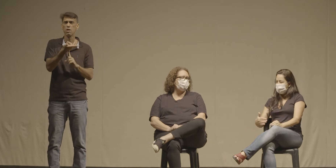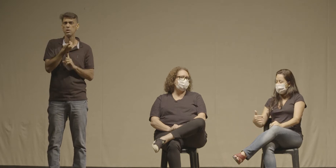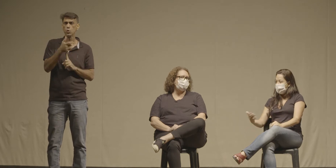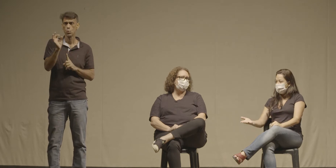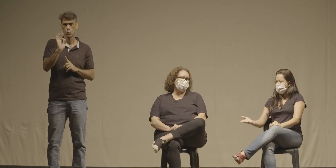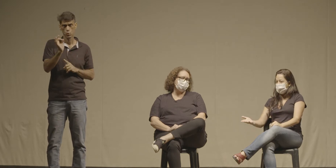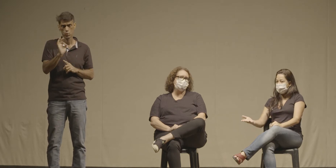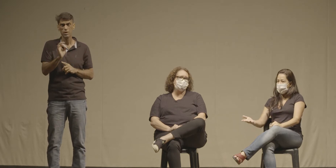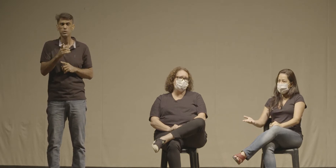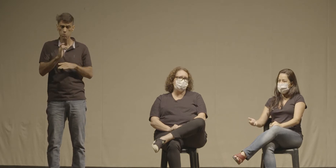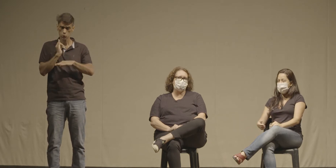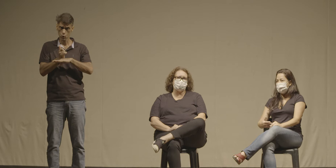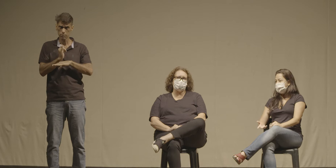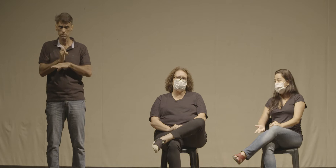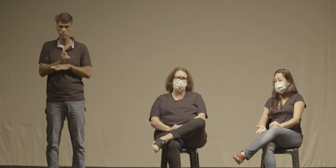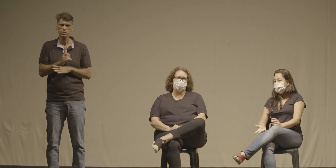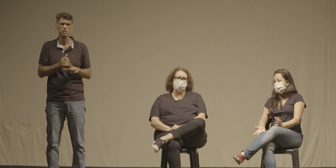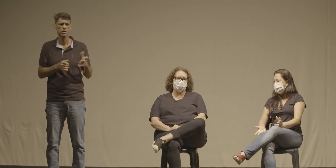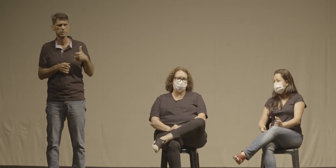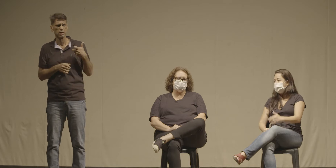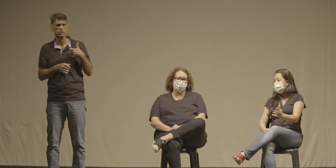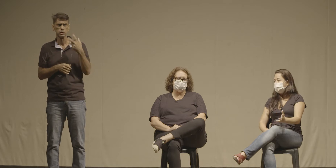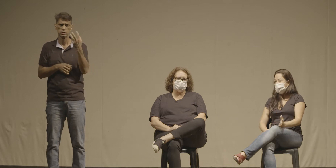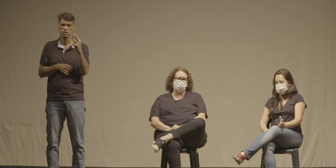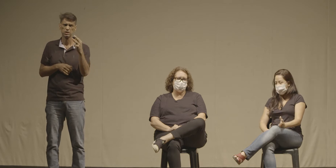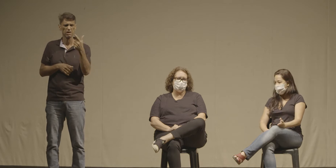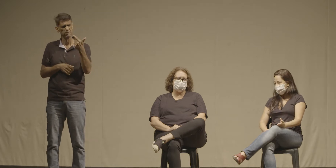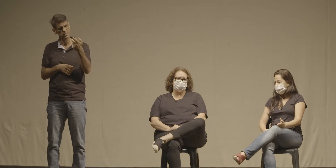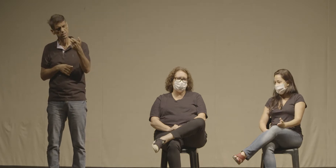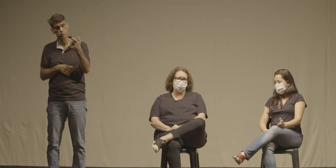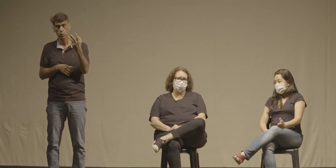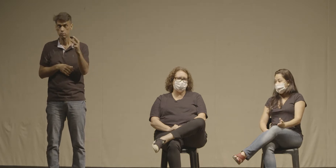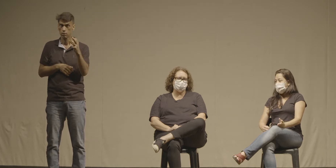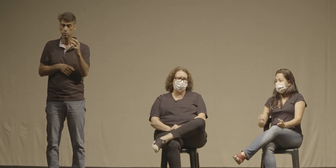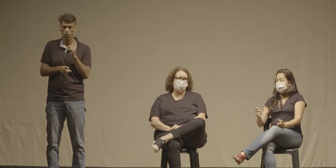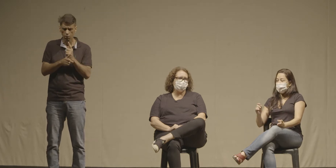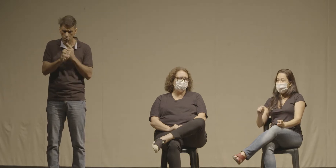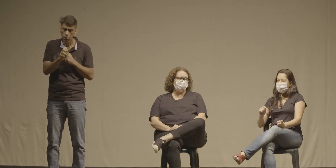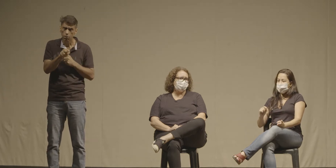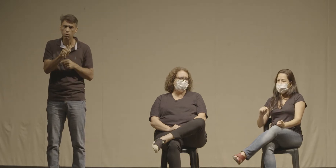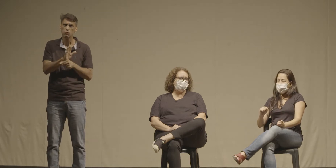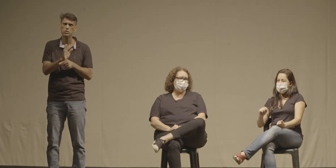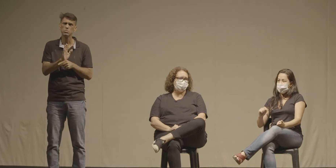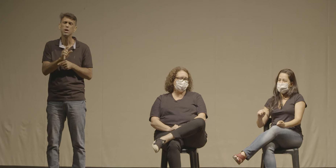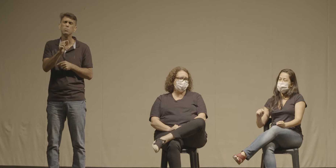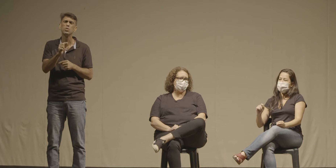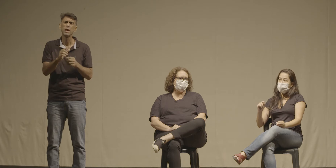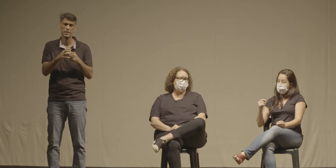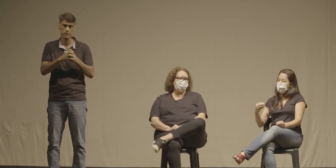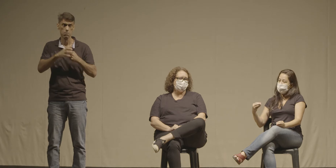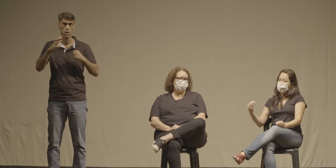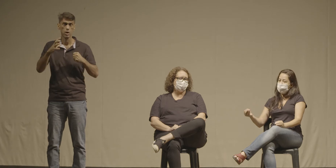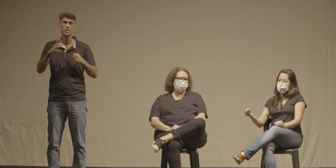fui descobrir o que era um documentário, eu já devia ter meus 30 anos, 25 anos de idade. Então, por que eu falo que é mais democrático?